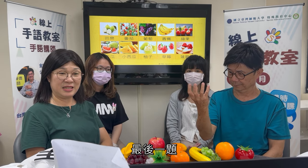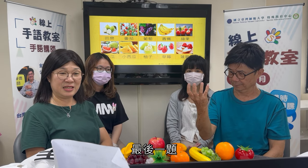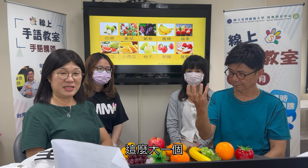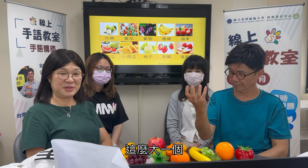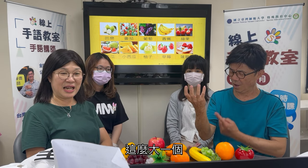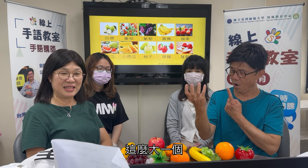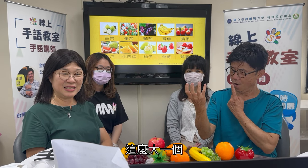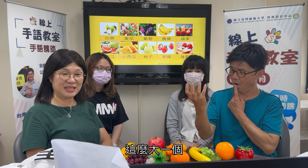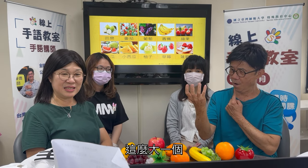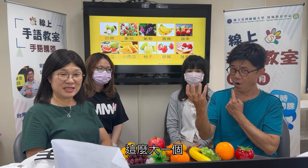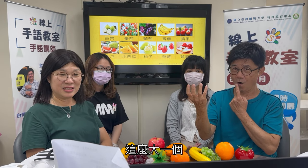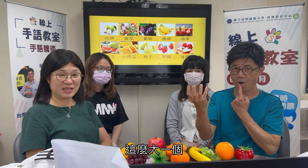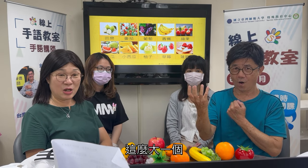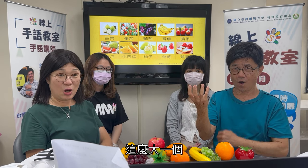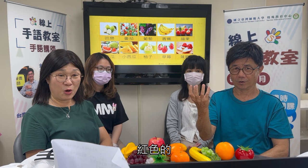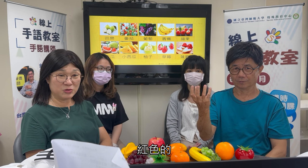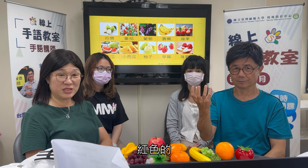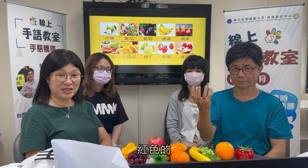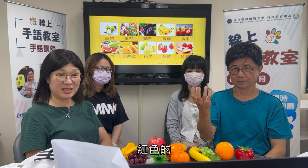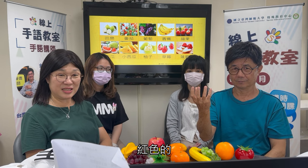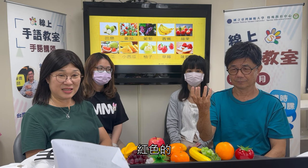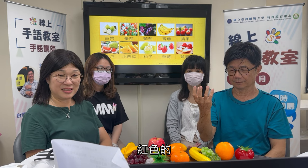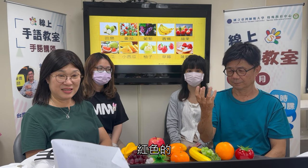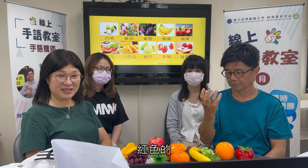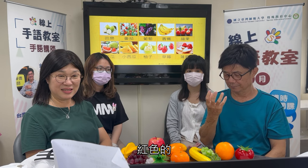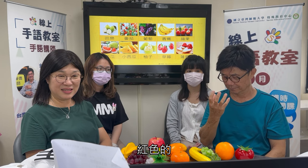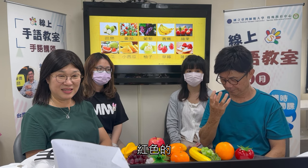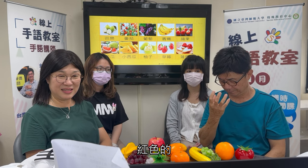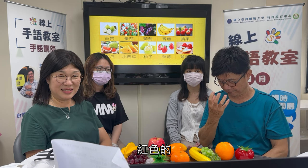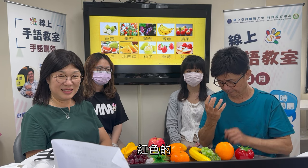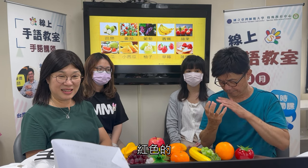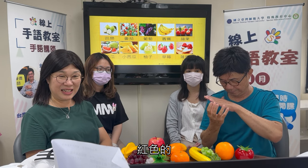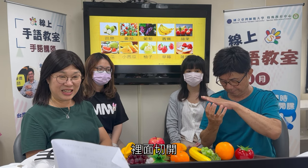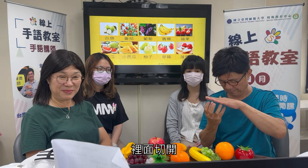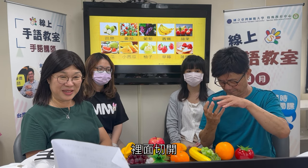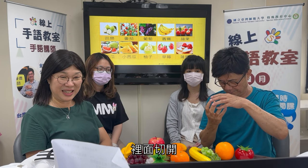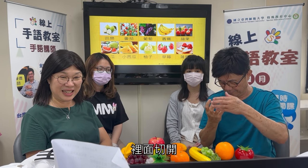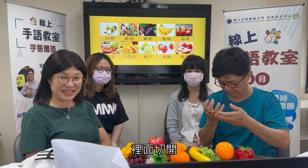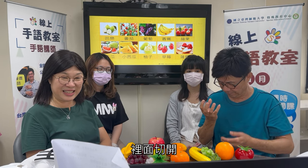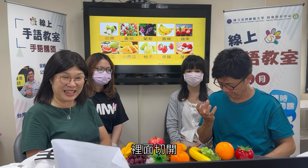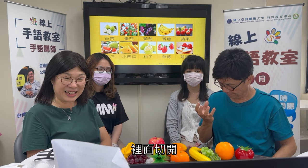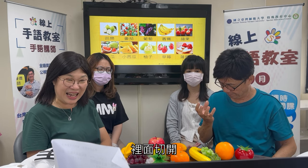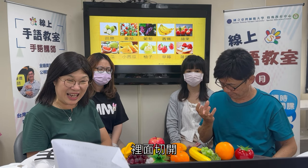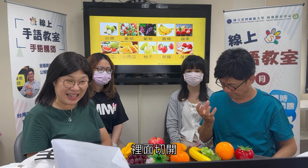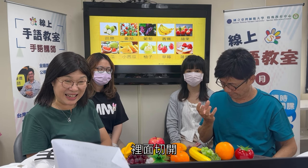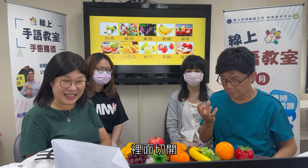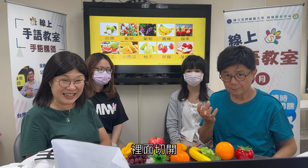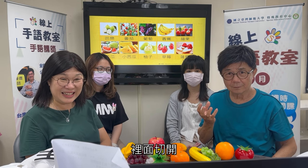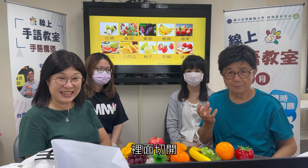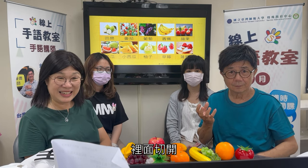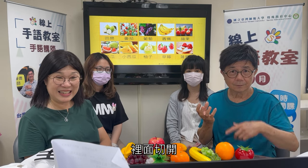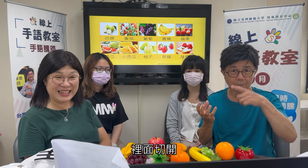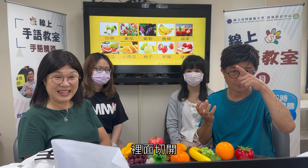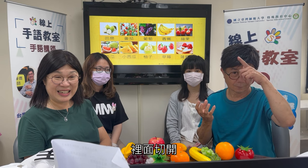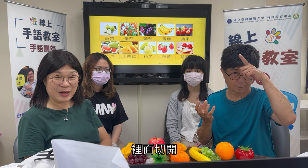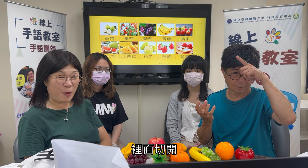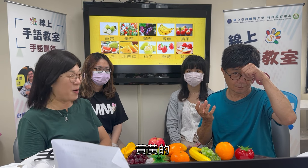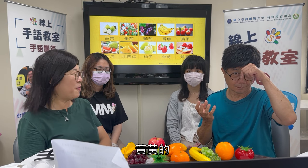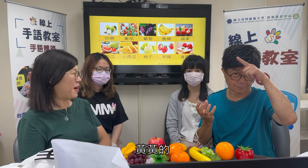这么大一个红色的，里面切开黄黄